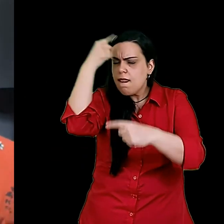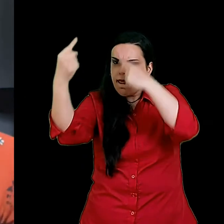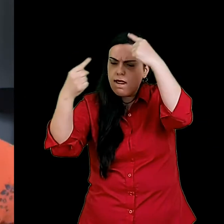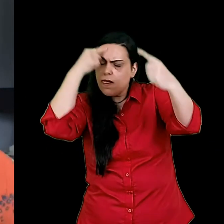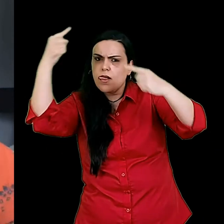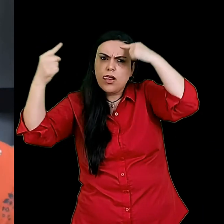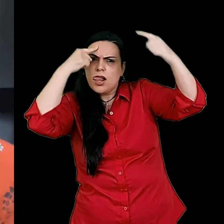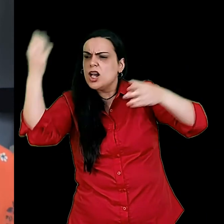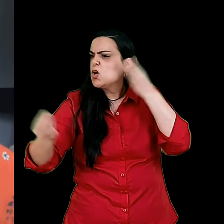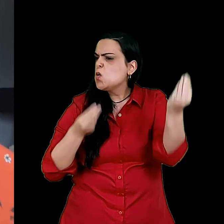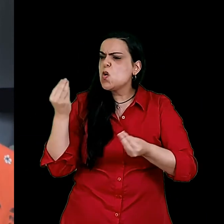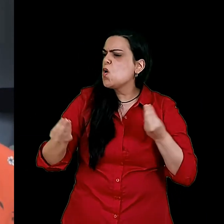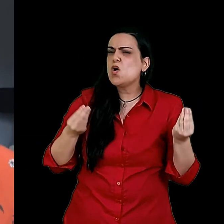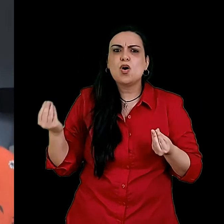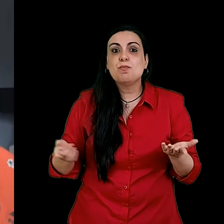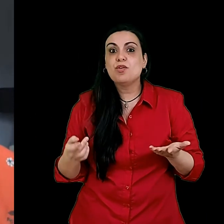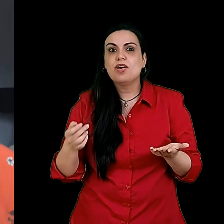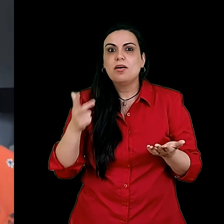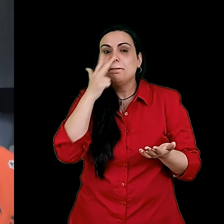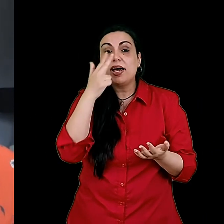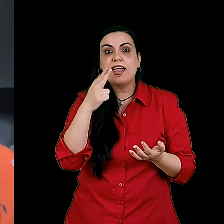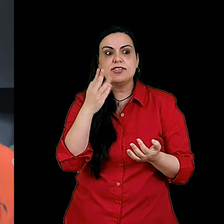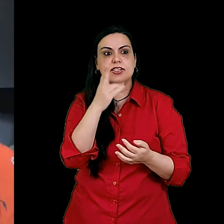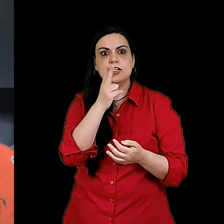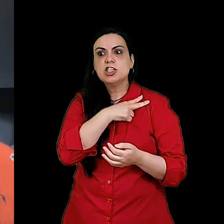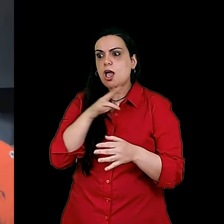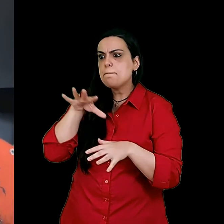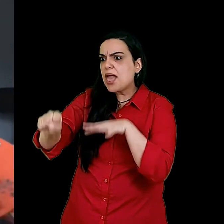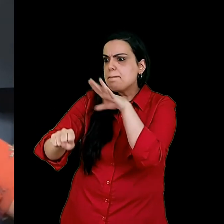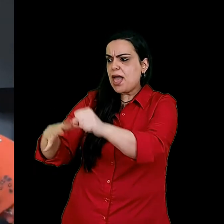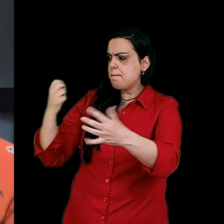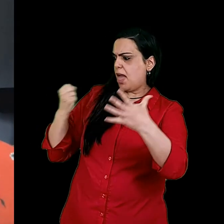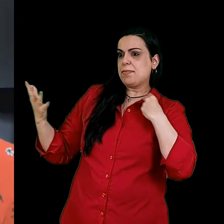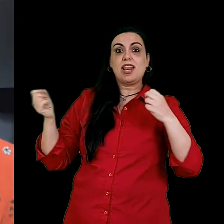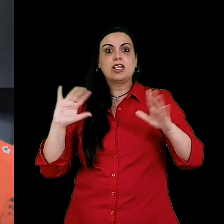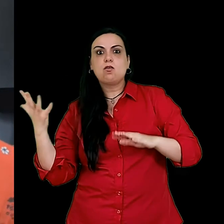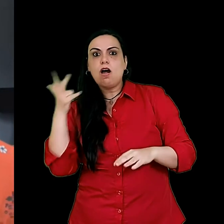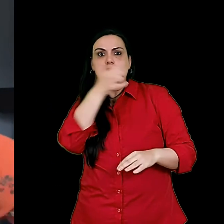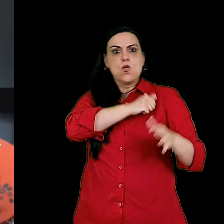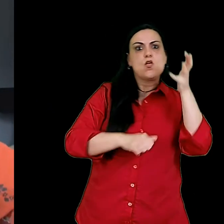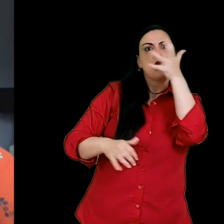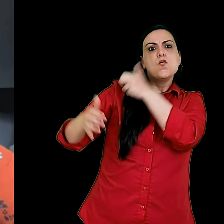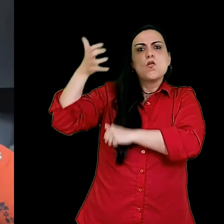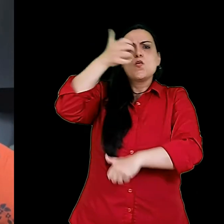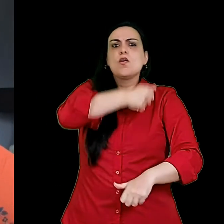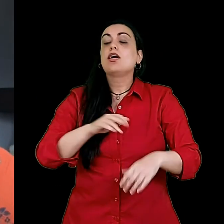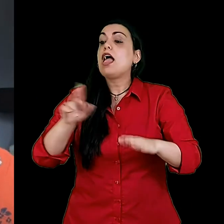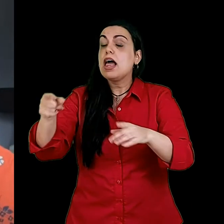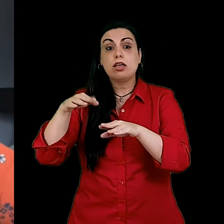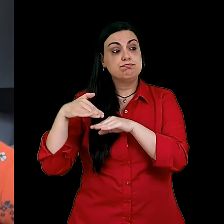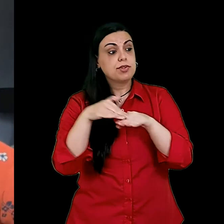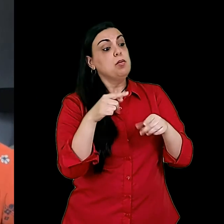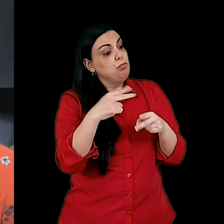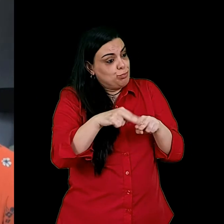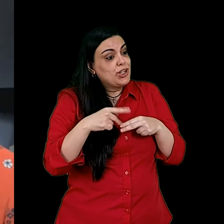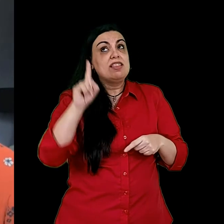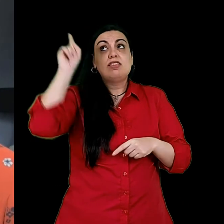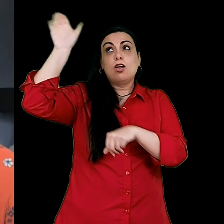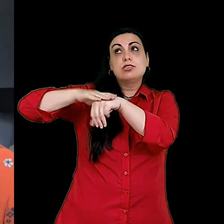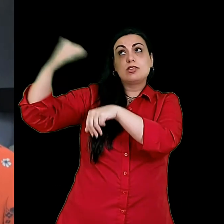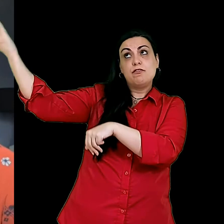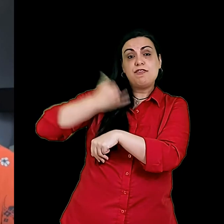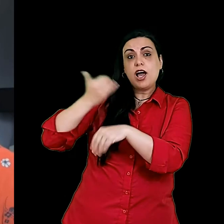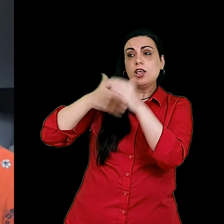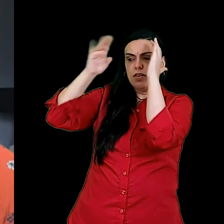encontrar rotas e fazer caminhos que não te deixa ser descoberta e no final isso dá certo? E ela diz, porque